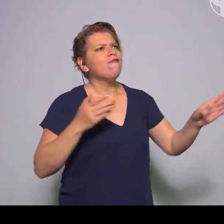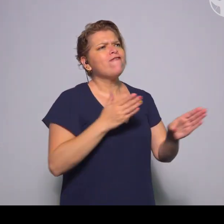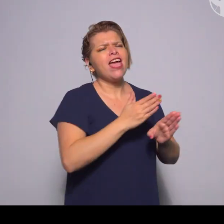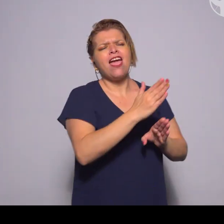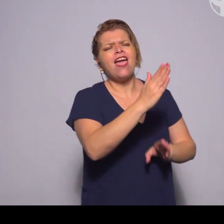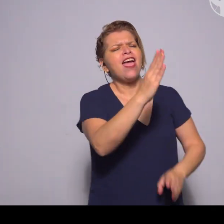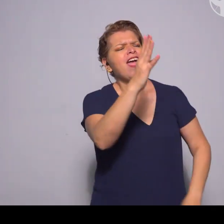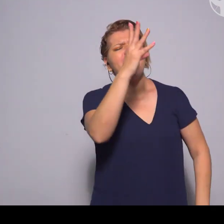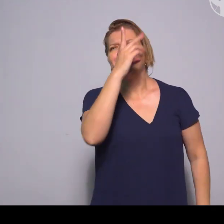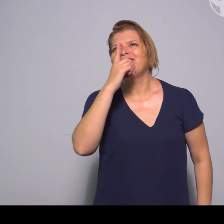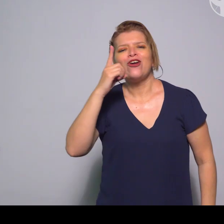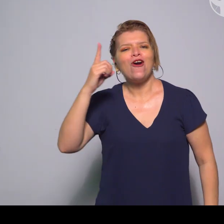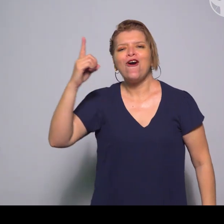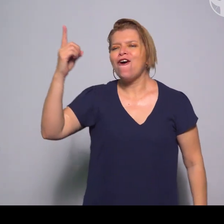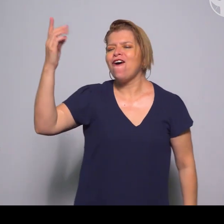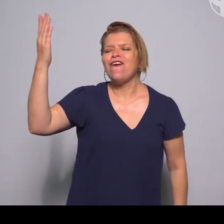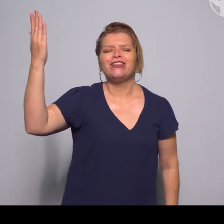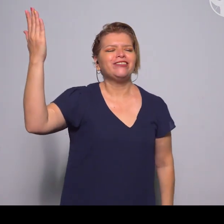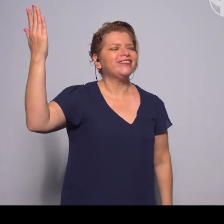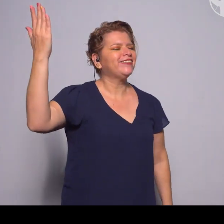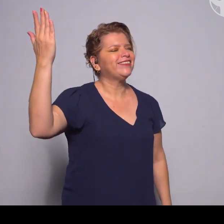Dios,